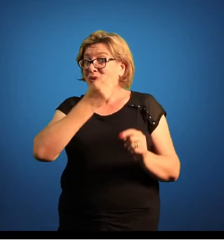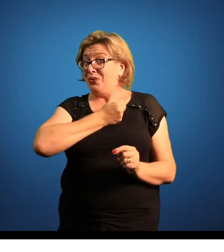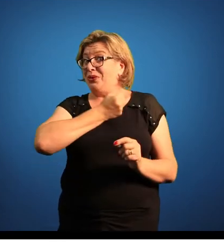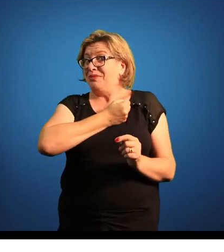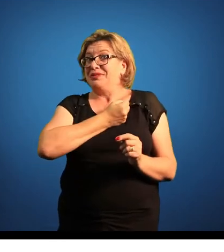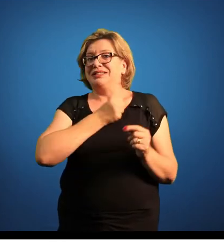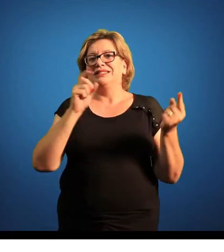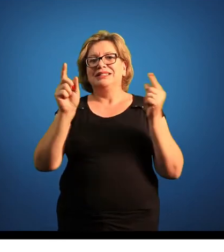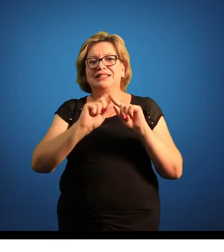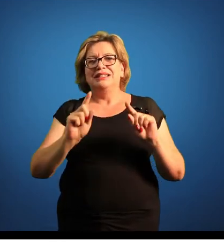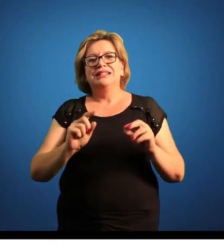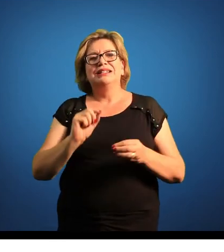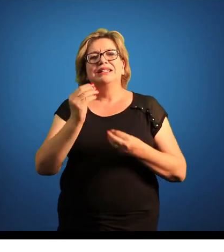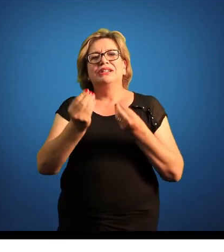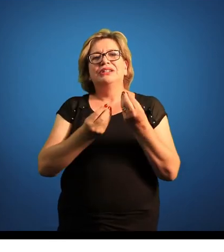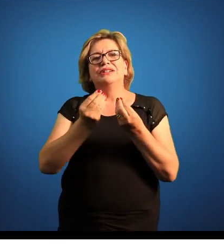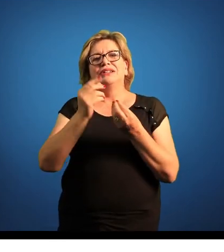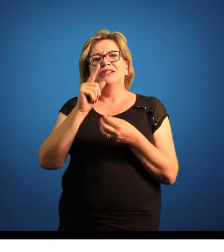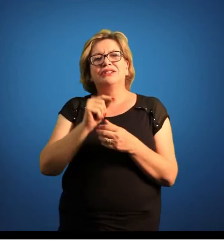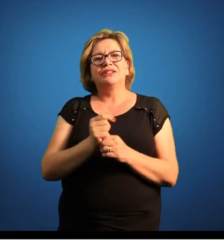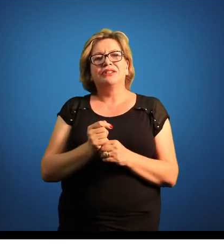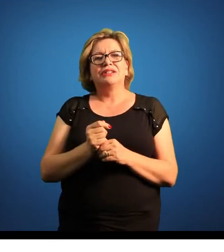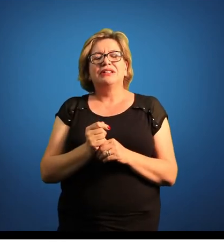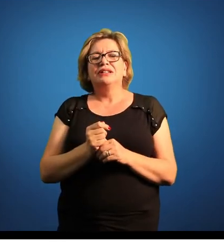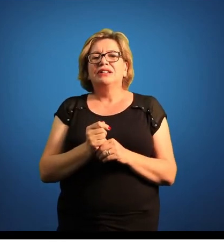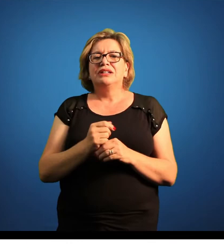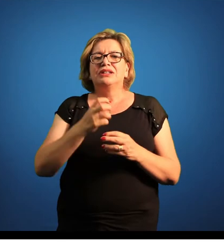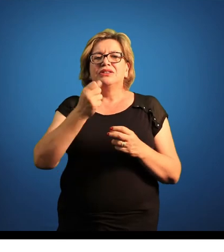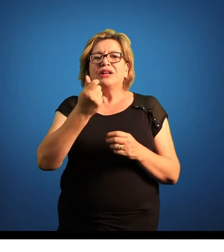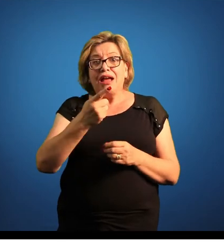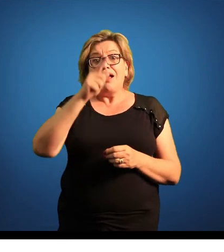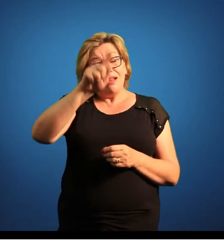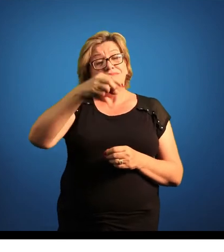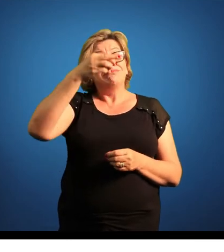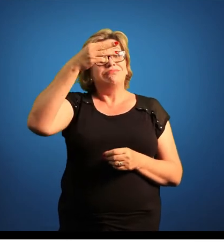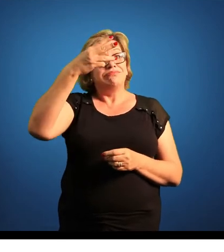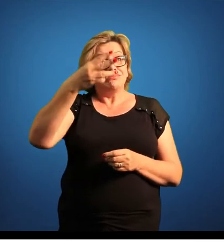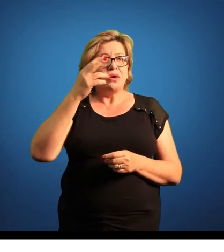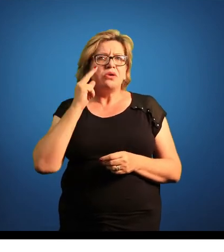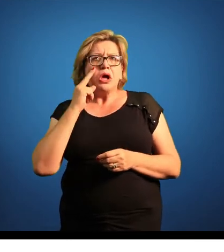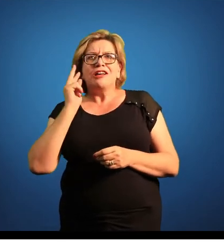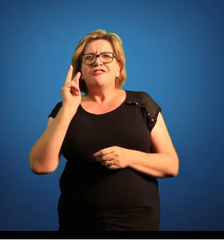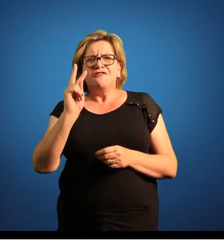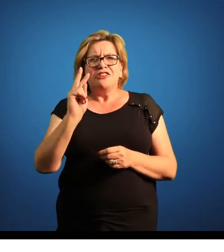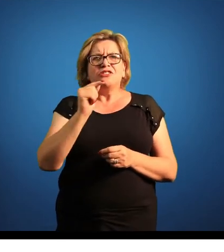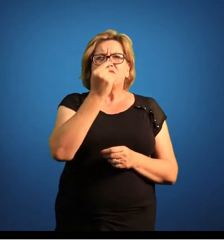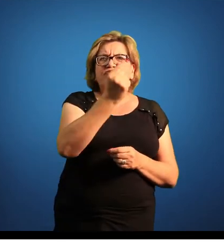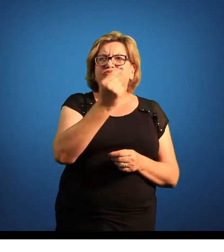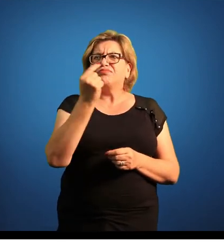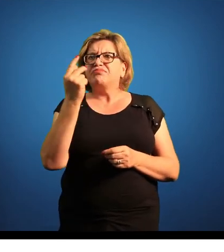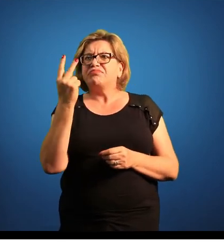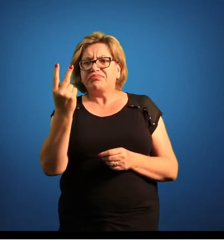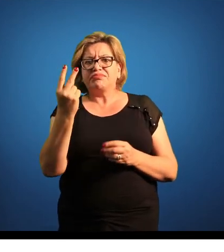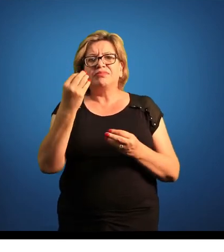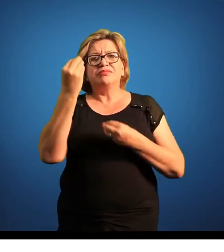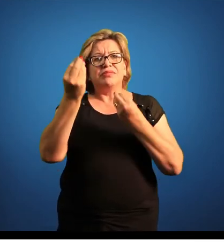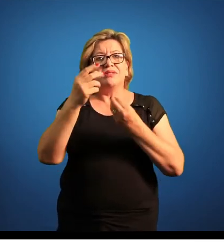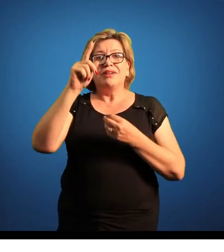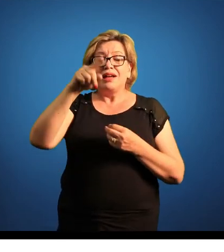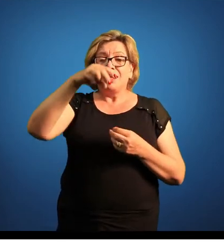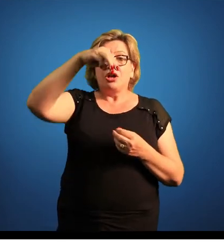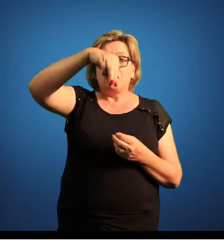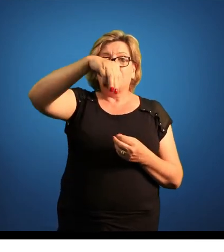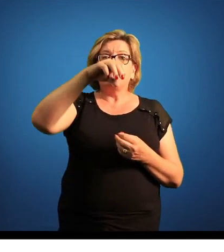caso, é numérico, né? Então, o número 3. Visualmente, você já observou, a moda